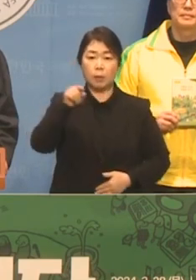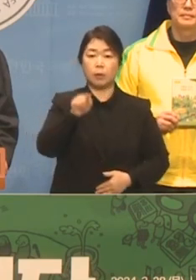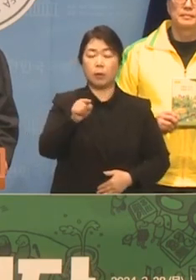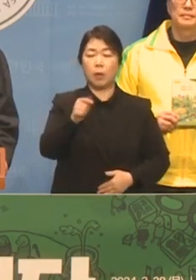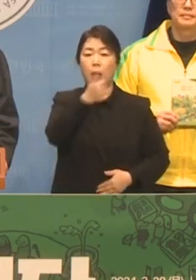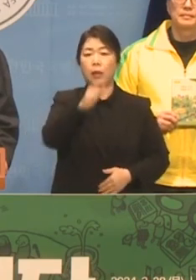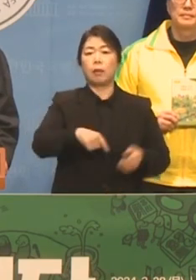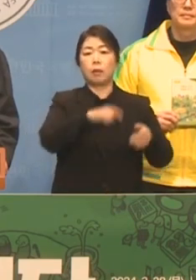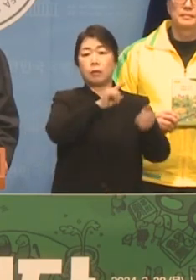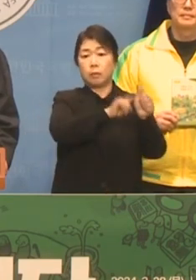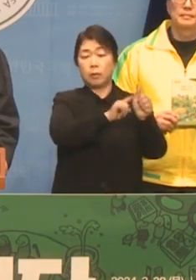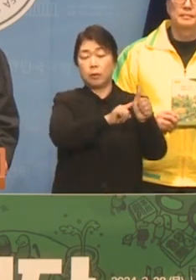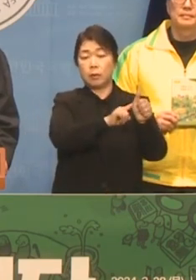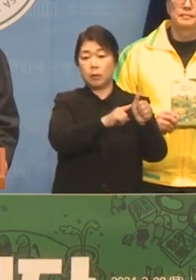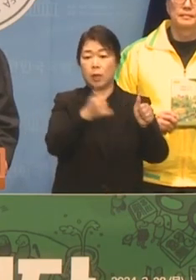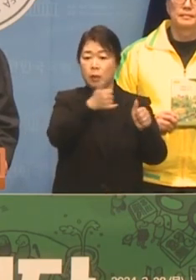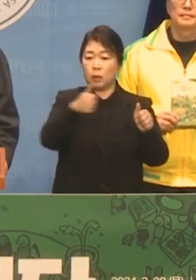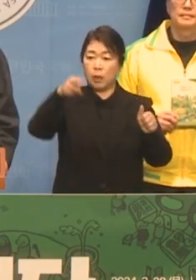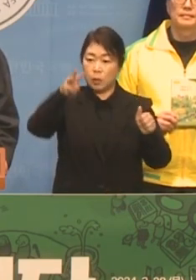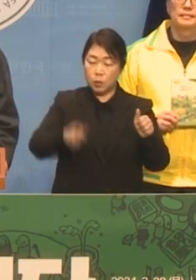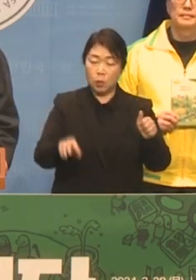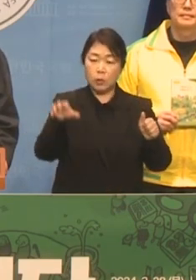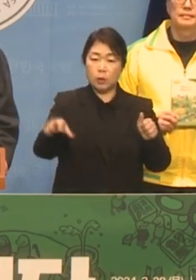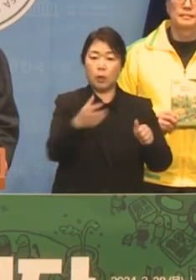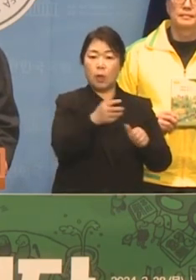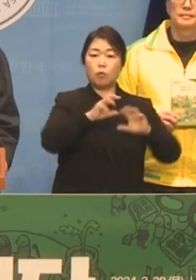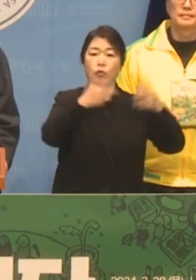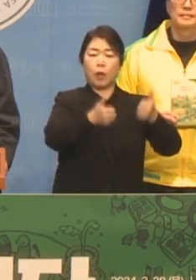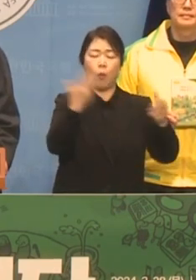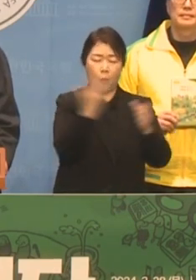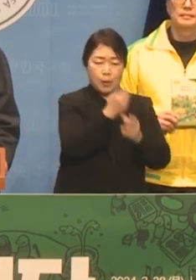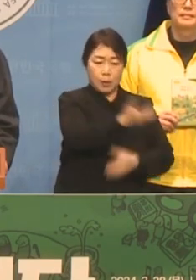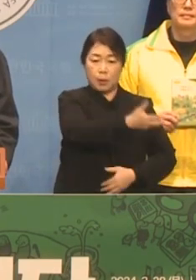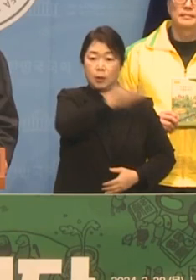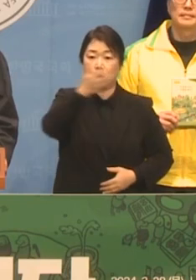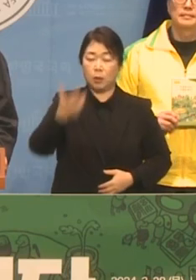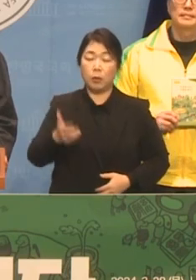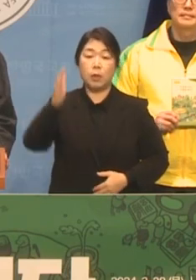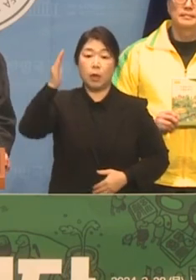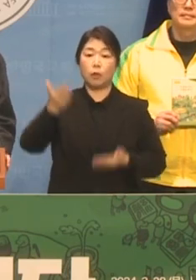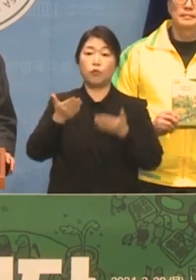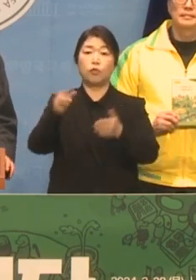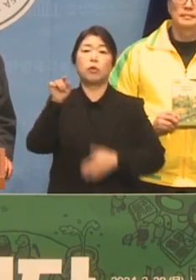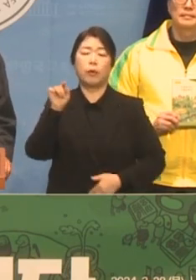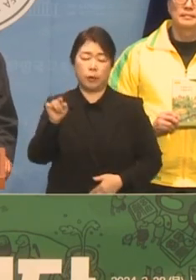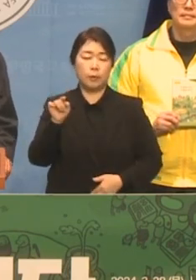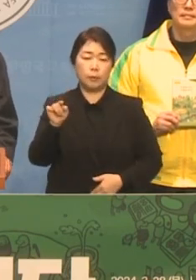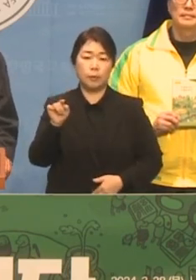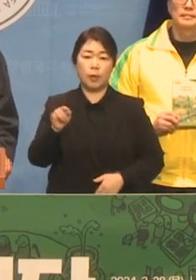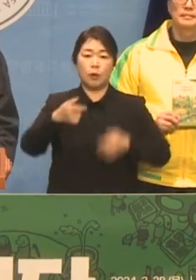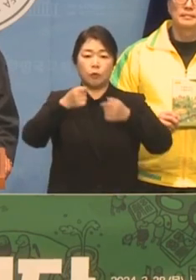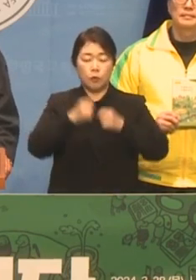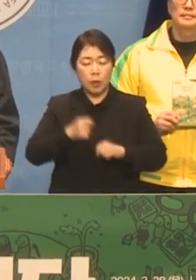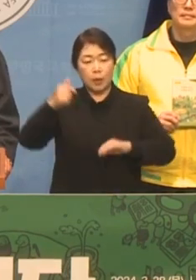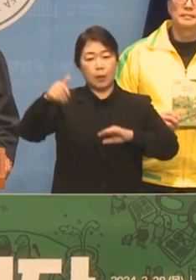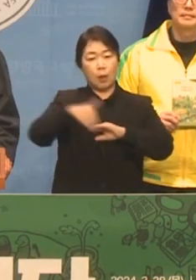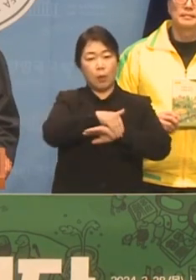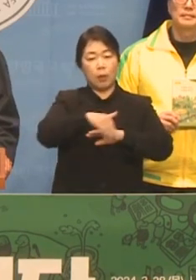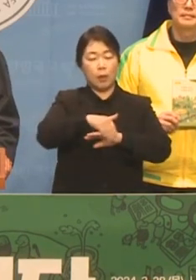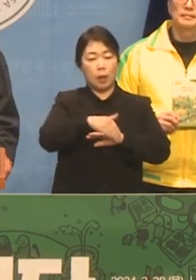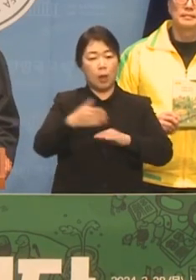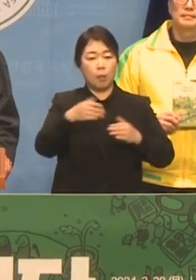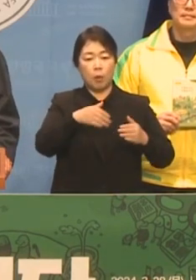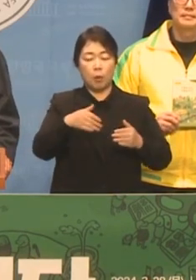위원장이 세종시로 국회를 이전하겠다 완전 이전하겠다고 얘기하는 것은음 구체적인 청사진이 로드맵이